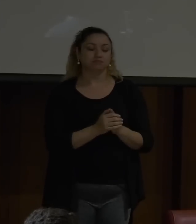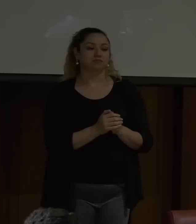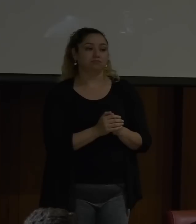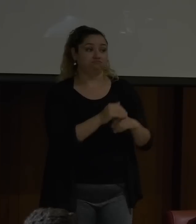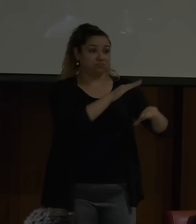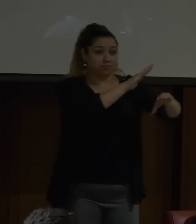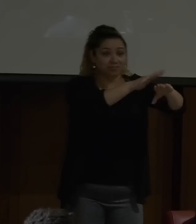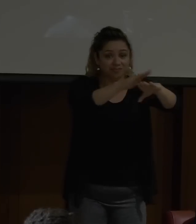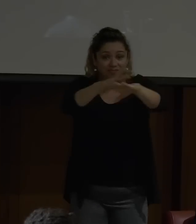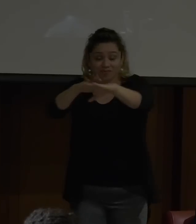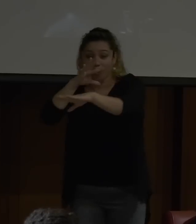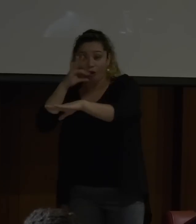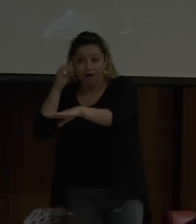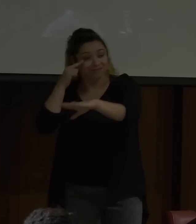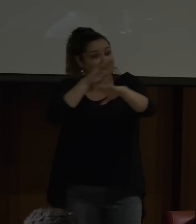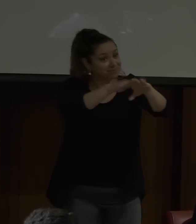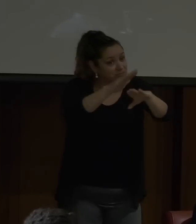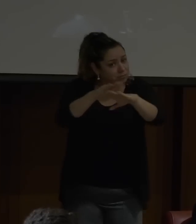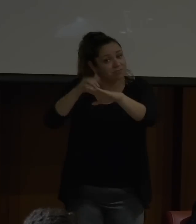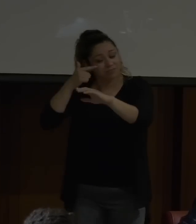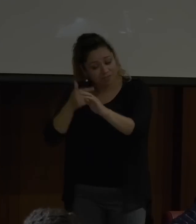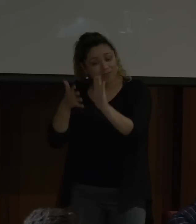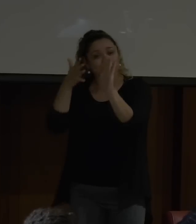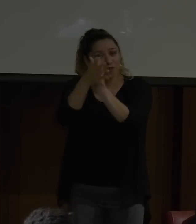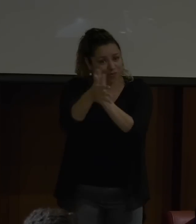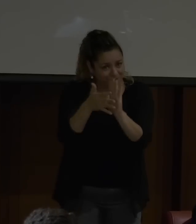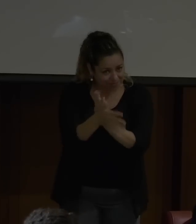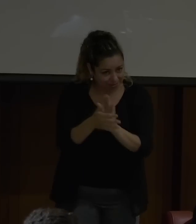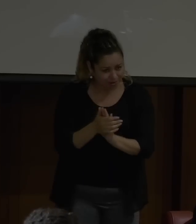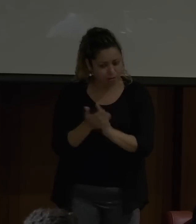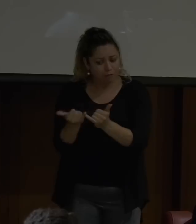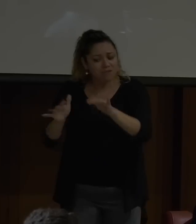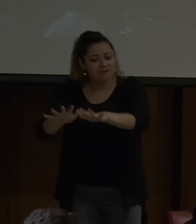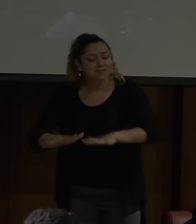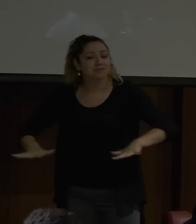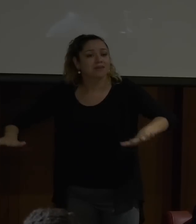Señores, vengo a contarles, hay nuevo encanto en la sabana.